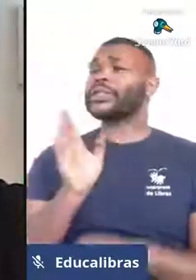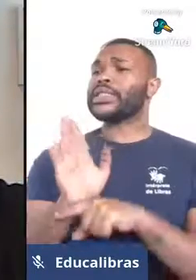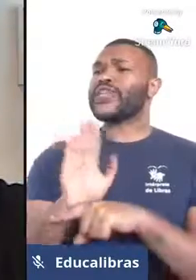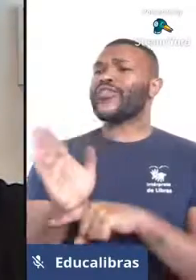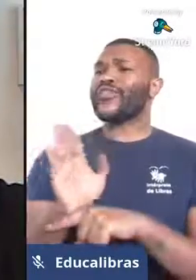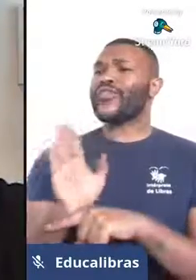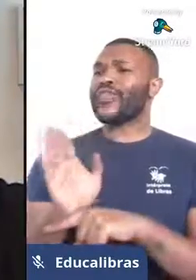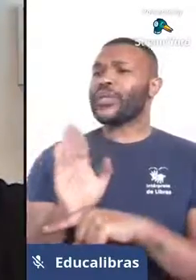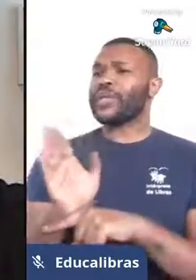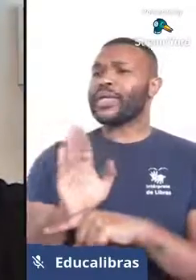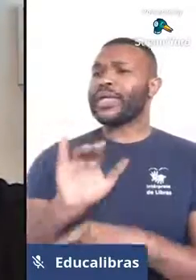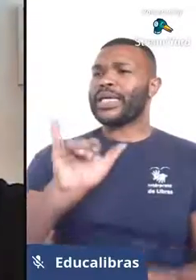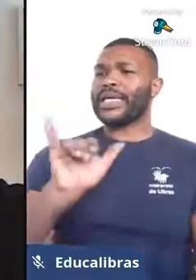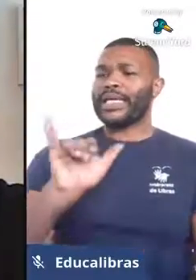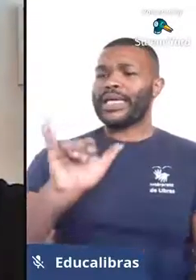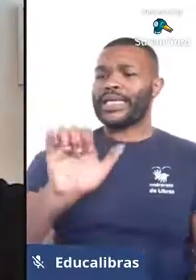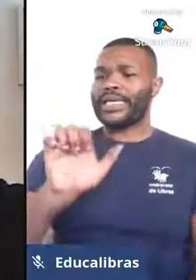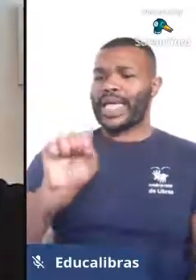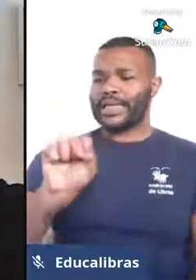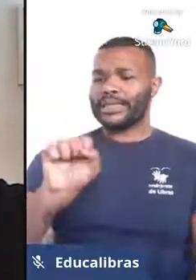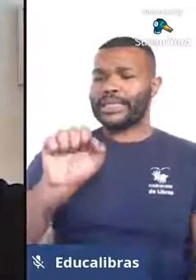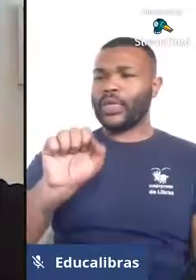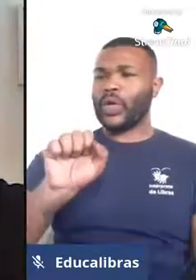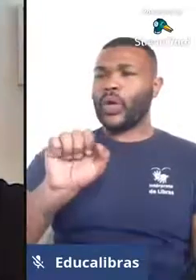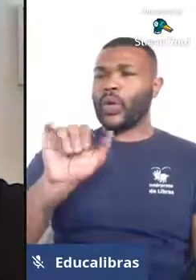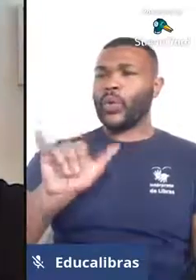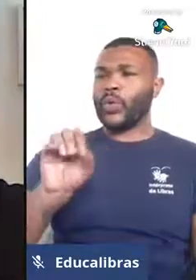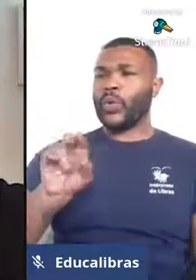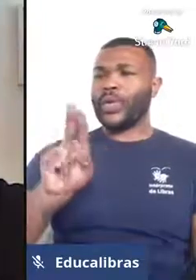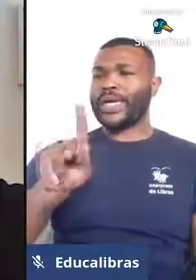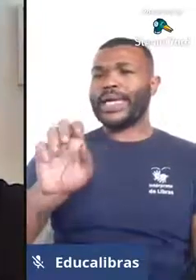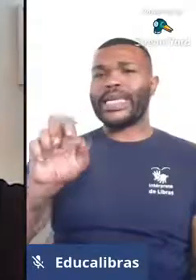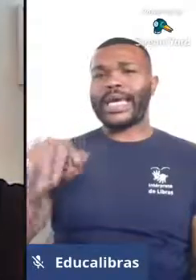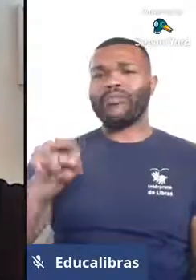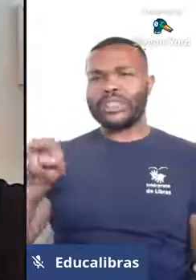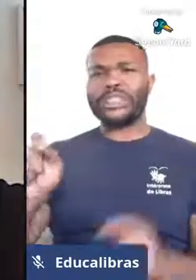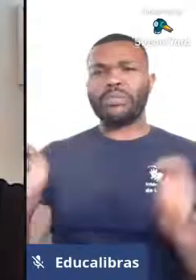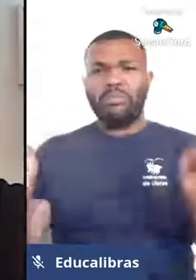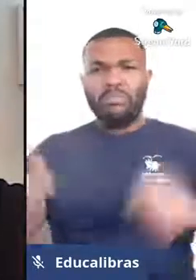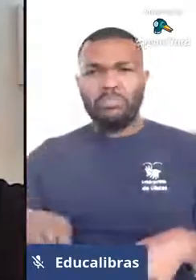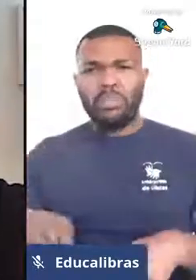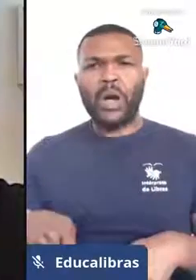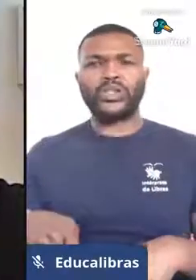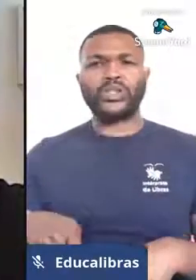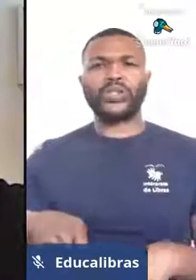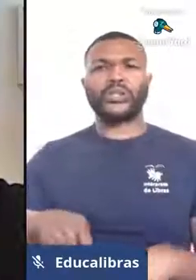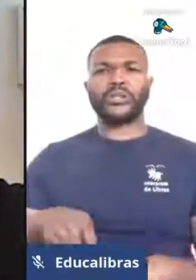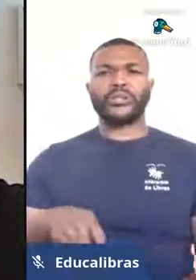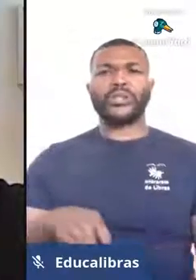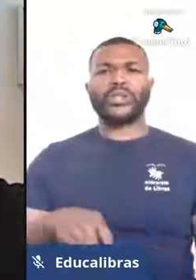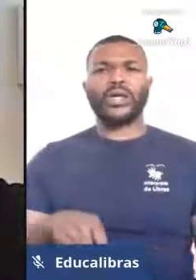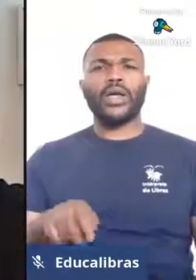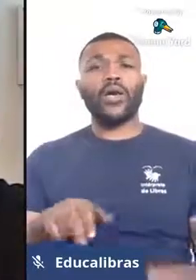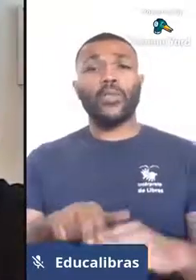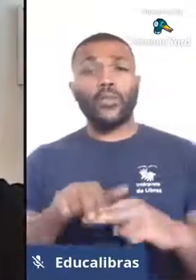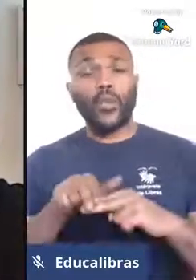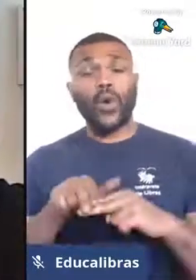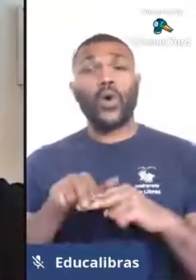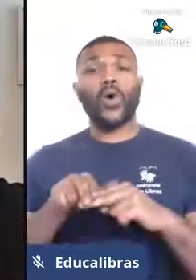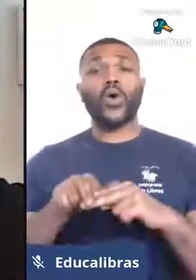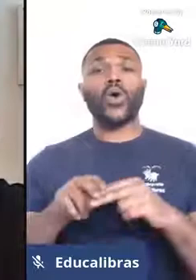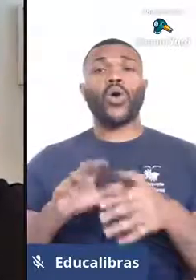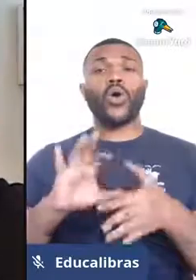Can, que foi feito nessa época também, lá pelo povo da